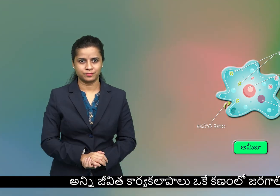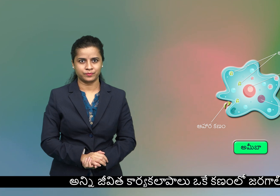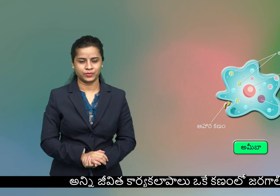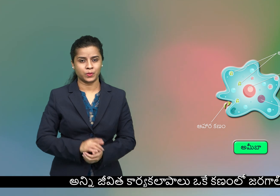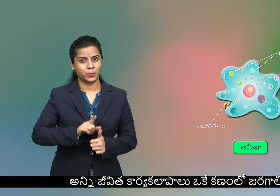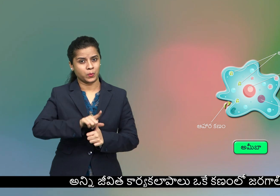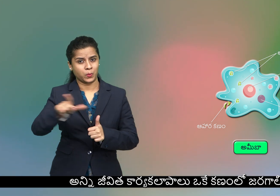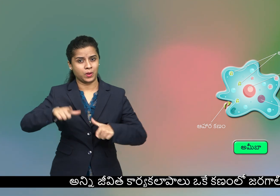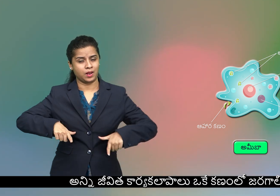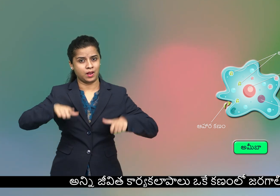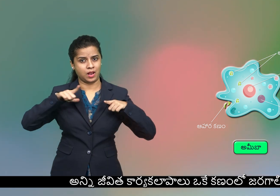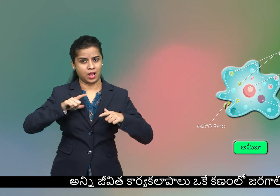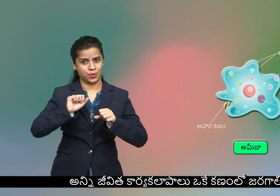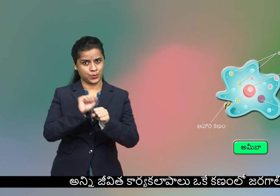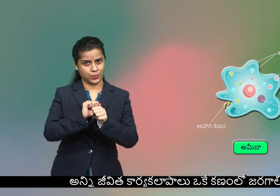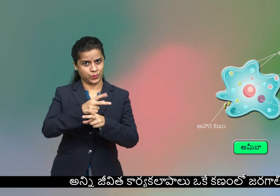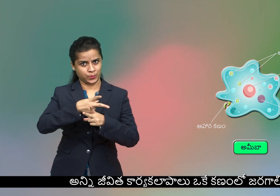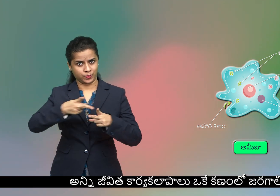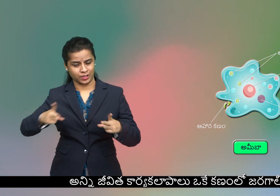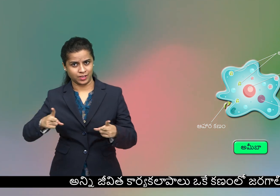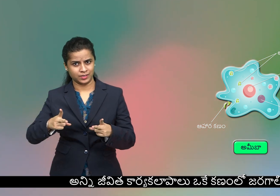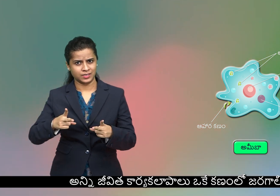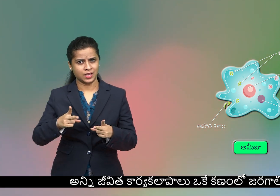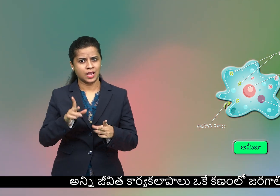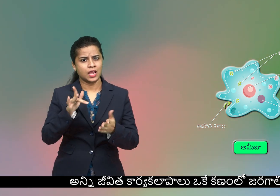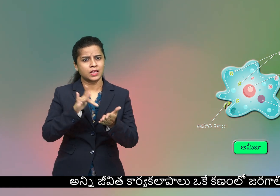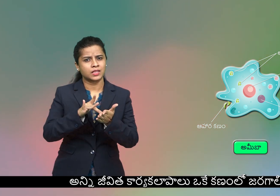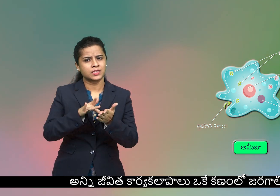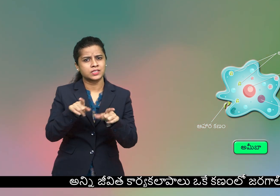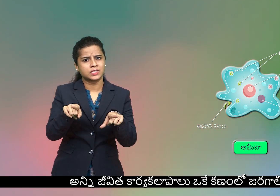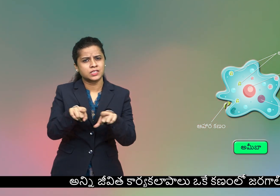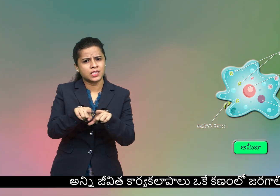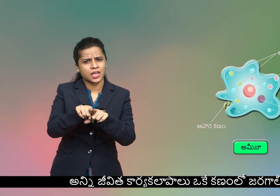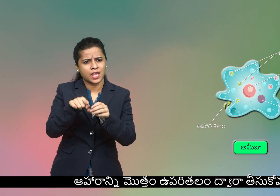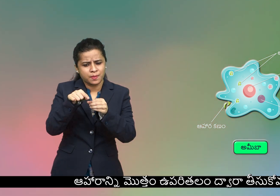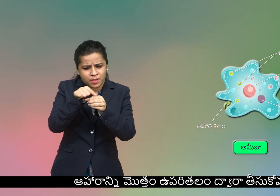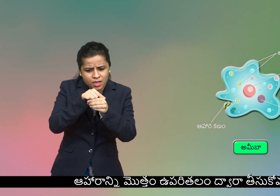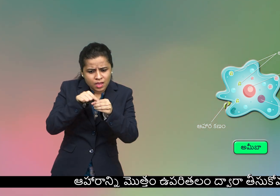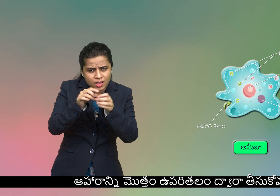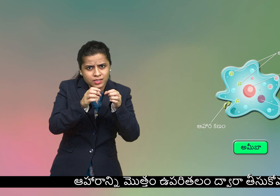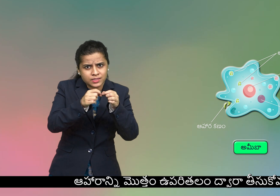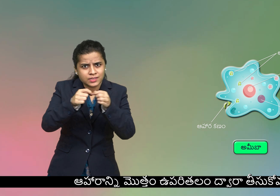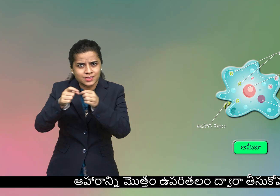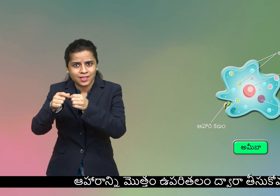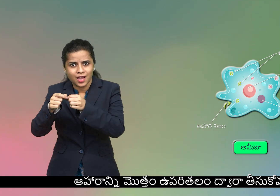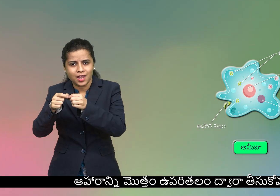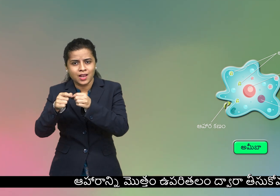అన్ని జీవిత కార్యకలాపాలు ఒకే కణంలో జరగాలి మరియు ఆహారాన్ని మొత్తం ఉపరితలం